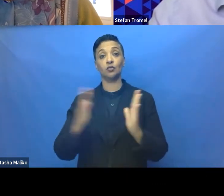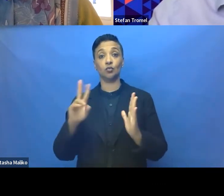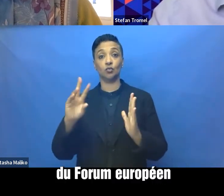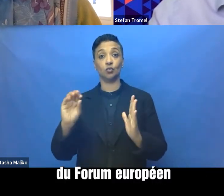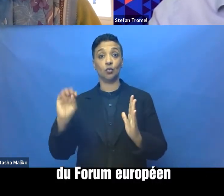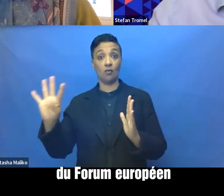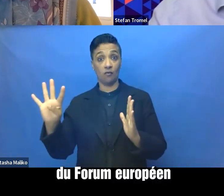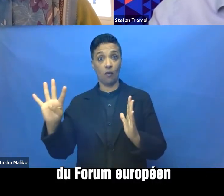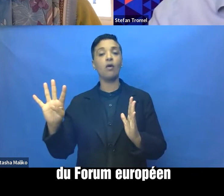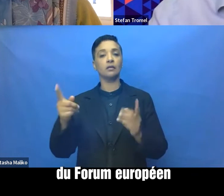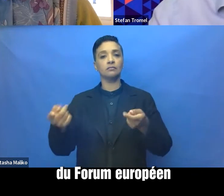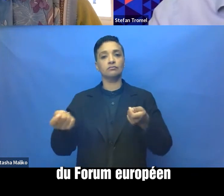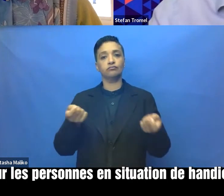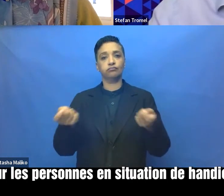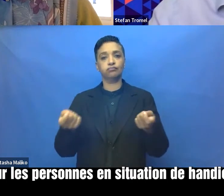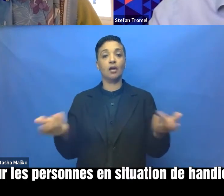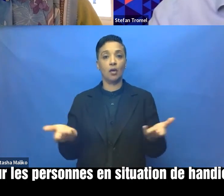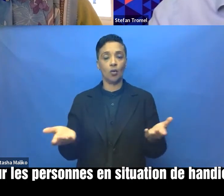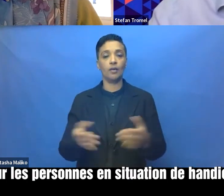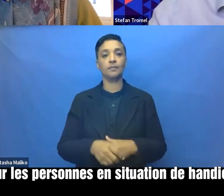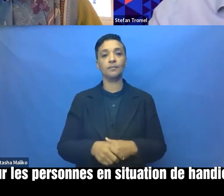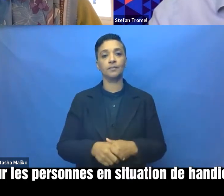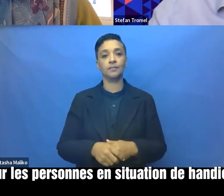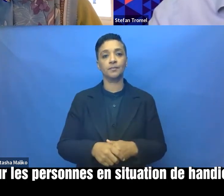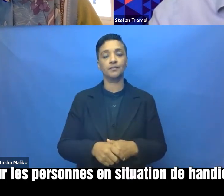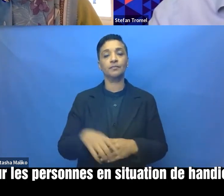1999 et 2000, il a été directeur